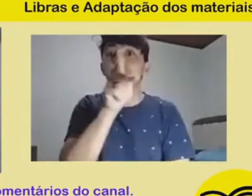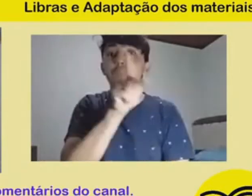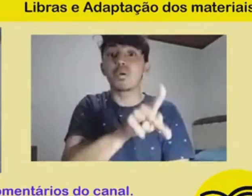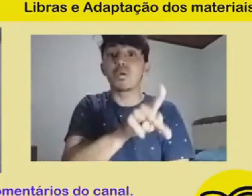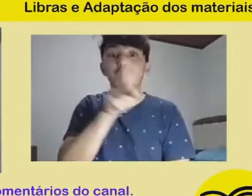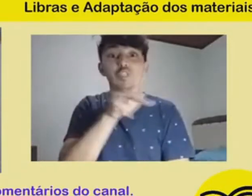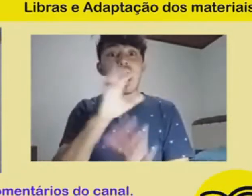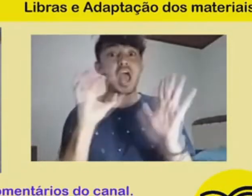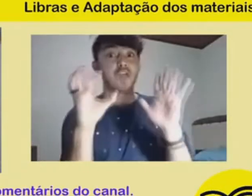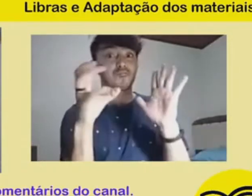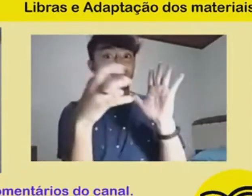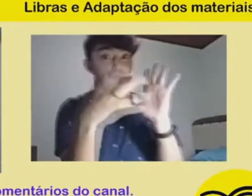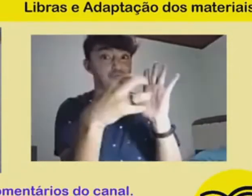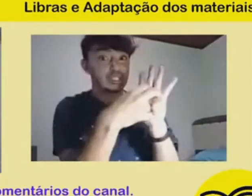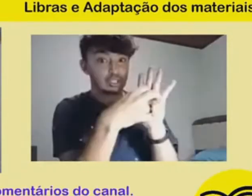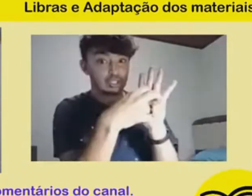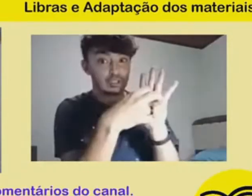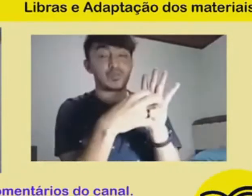UFTM